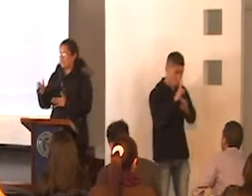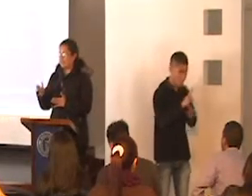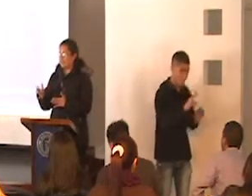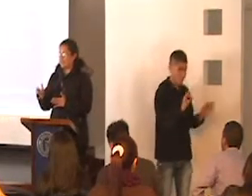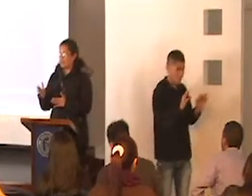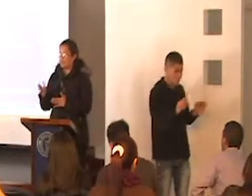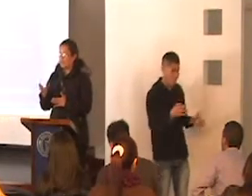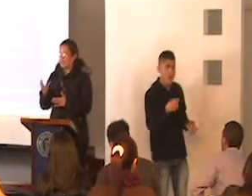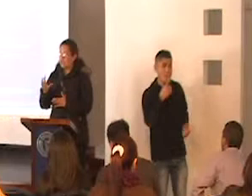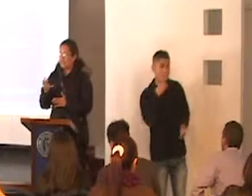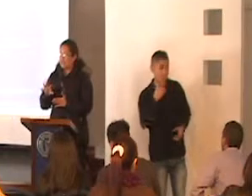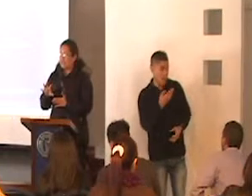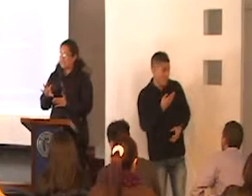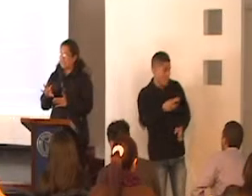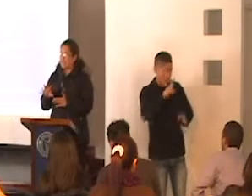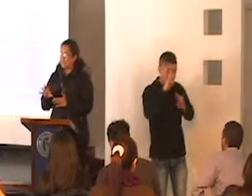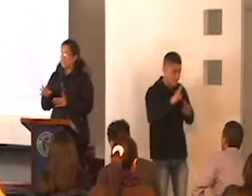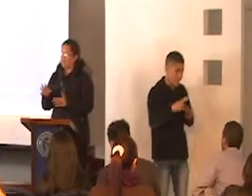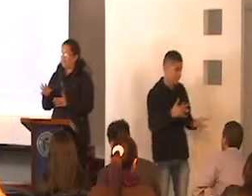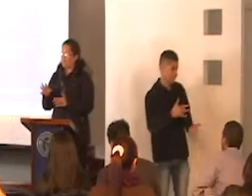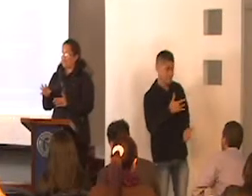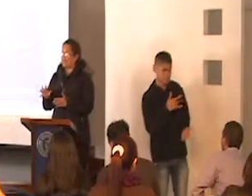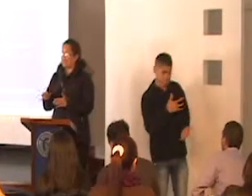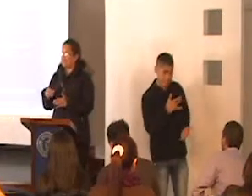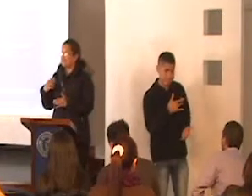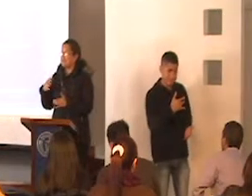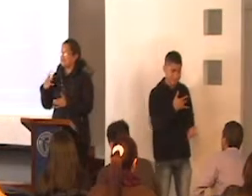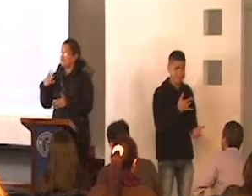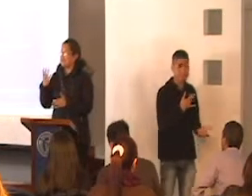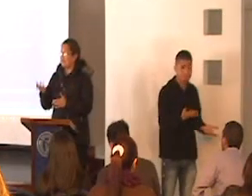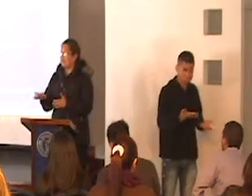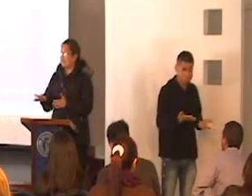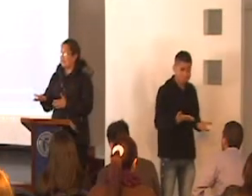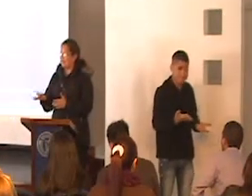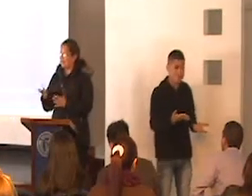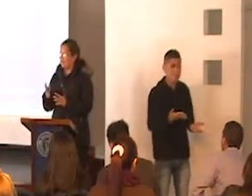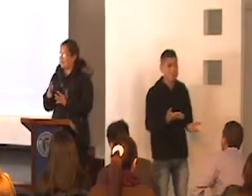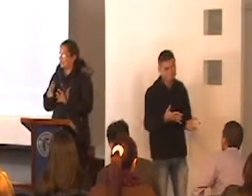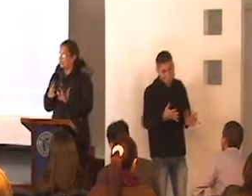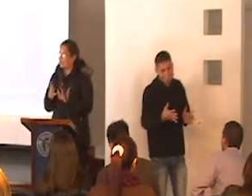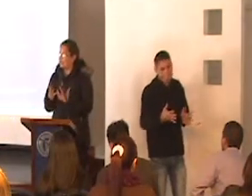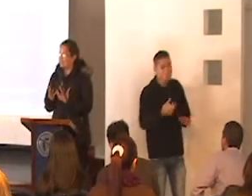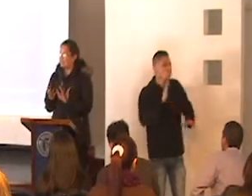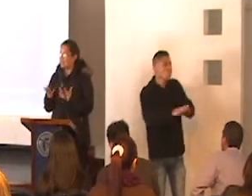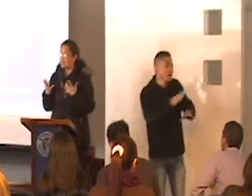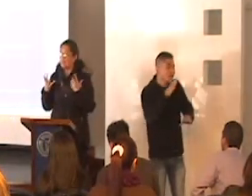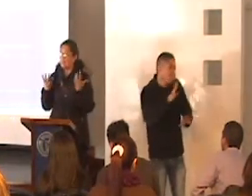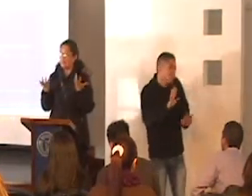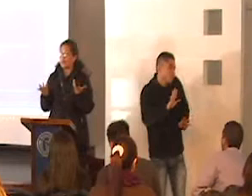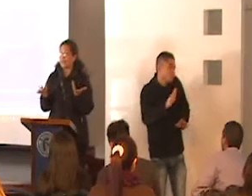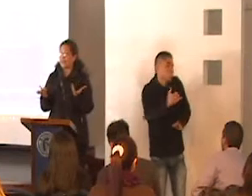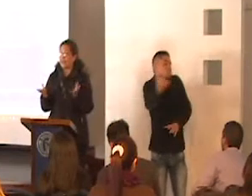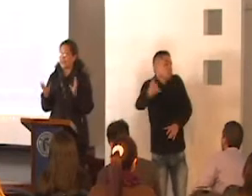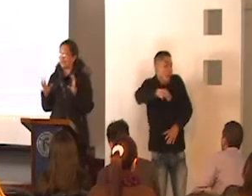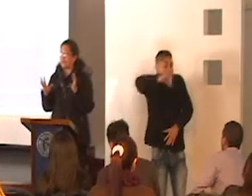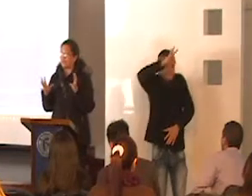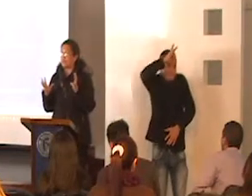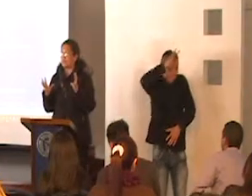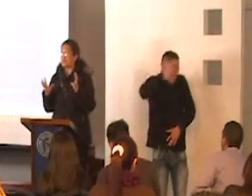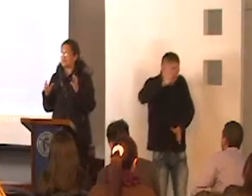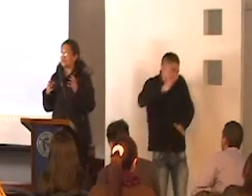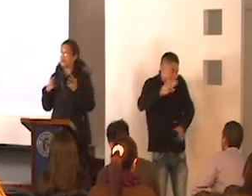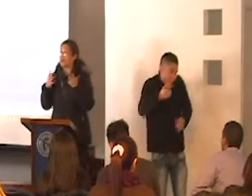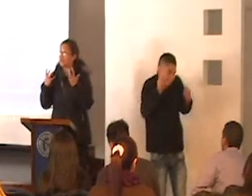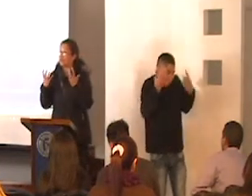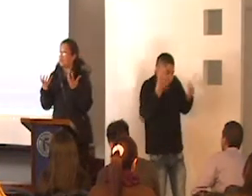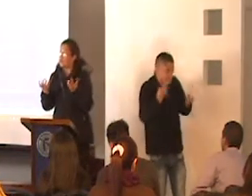y a los niños padres de familia. Entonces, yo decía inicialmente, al principio es ignorante, ¿sí? De pronto uno no sabe cómo tratar a